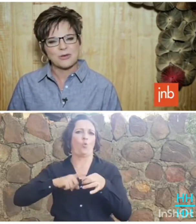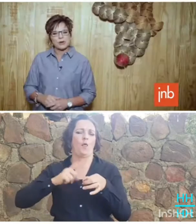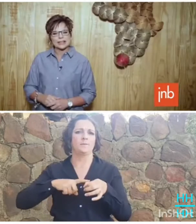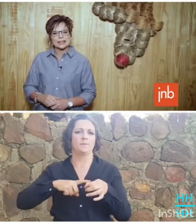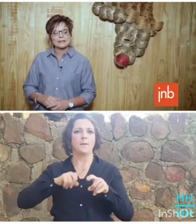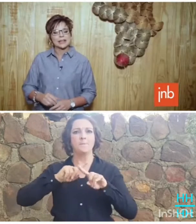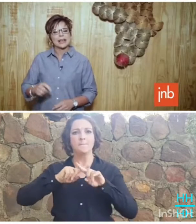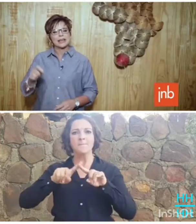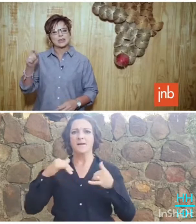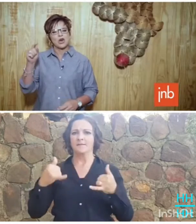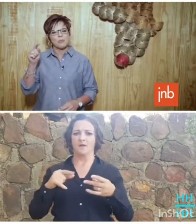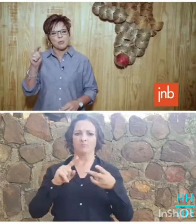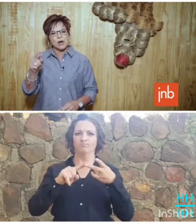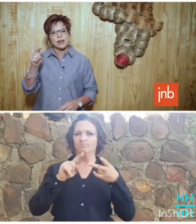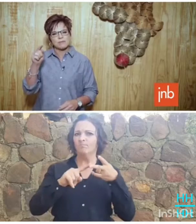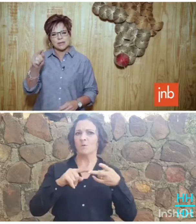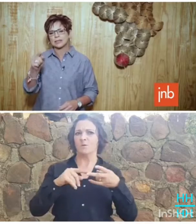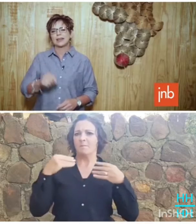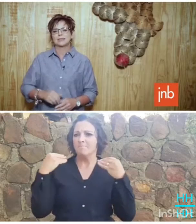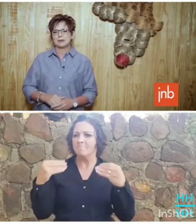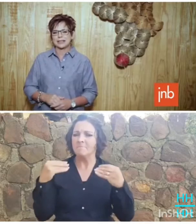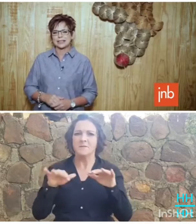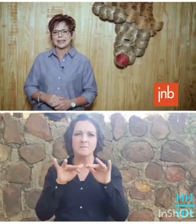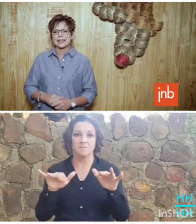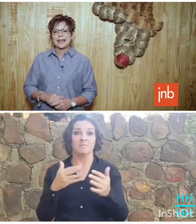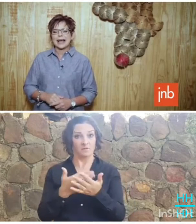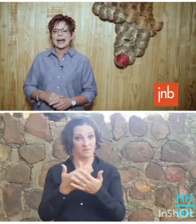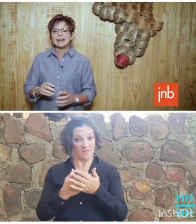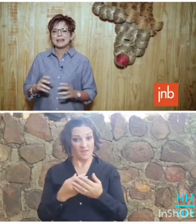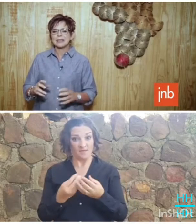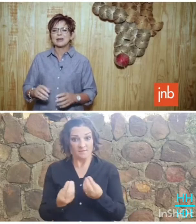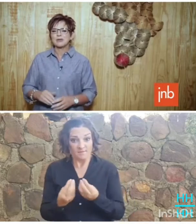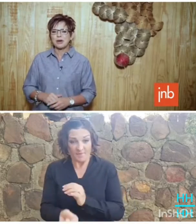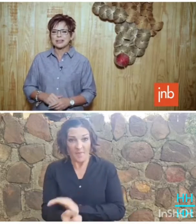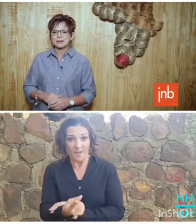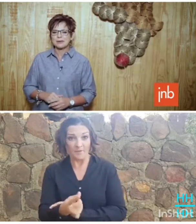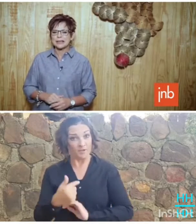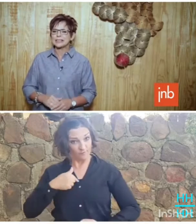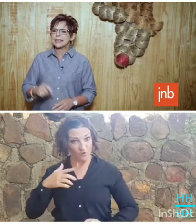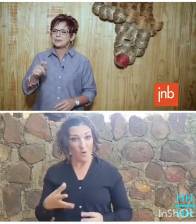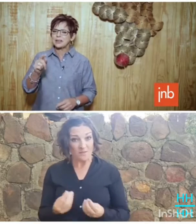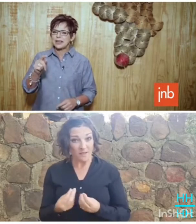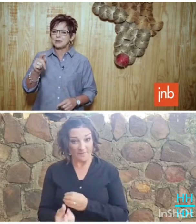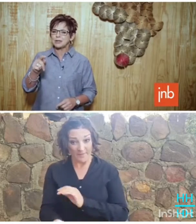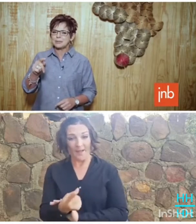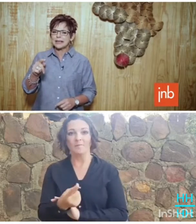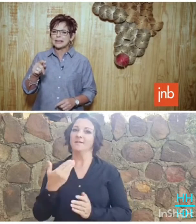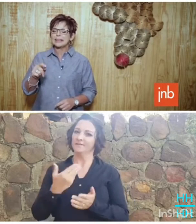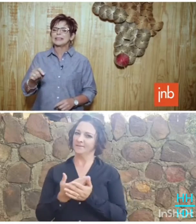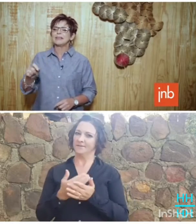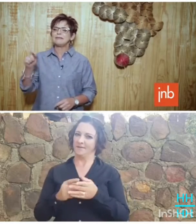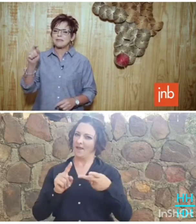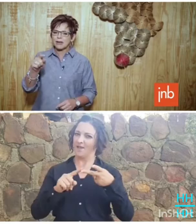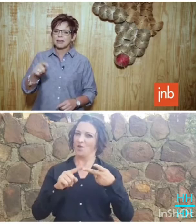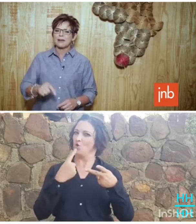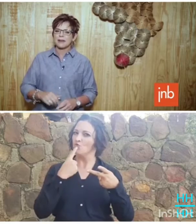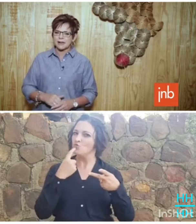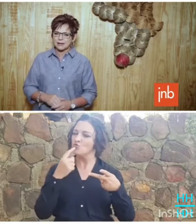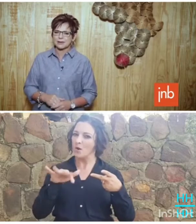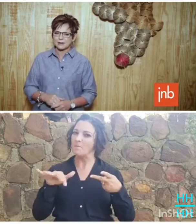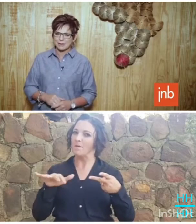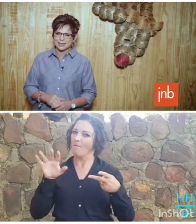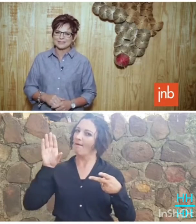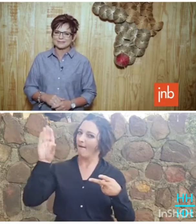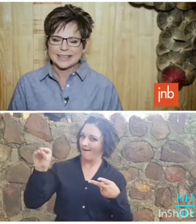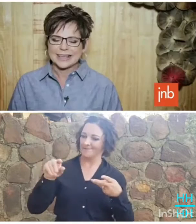fantastische kwaliteite, want hulle is jou gebore bezigheidsmense. Hulle kan dinge nogal het gebeur. As jy iets wil heen moet gebeur, dan vraag jy vir